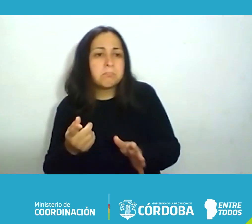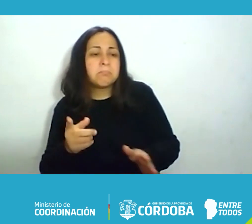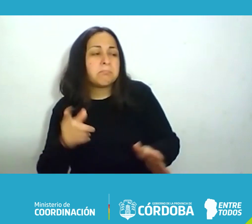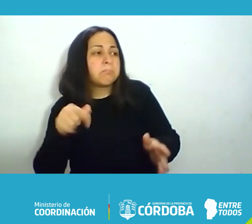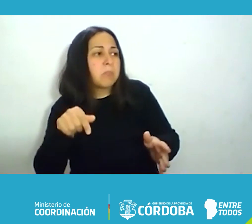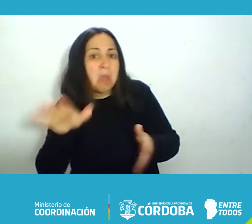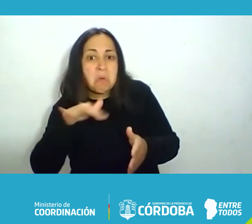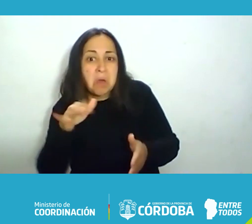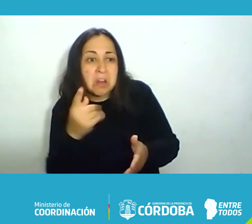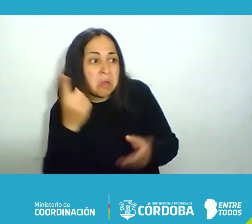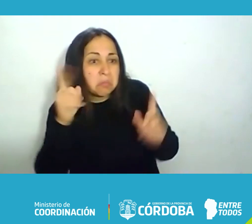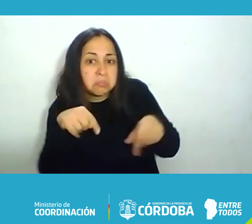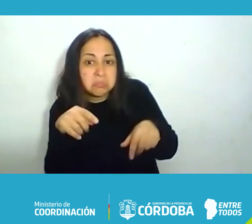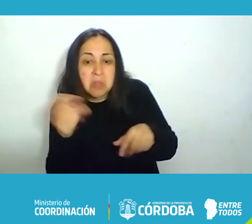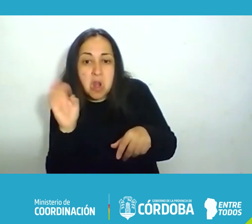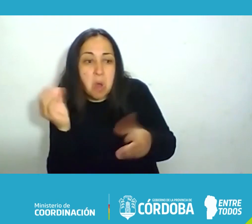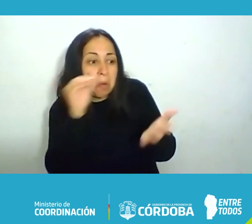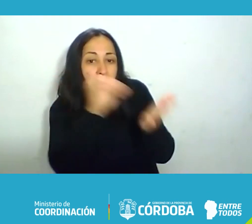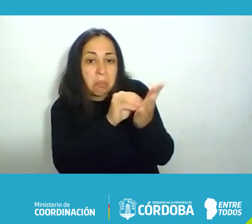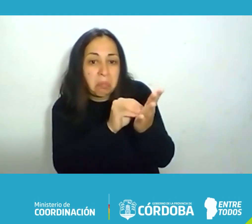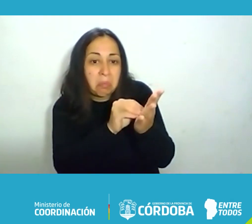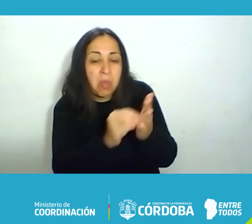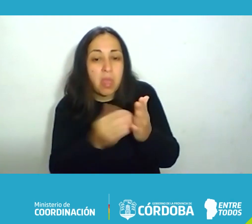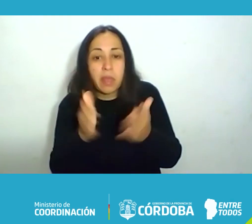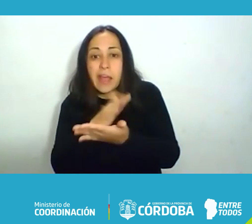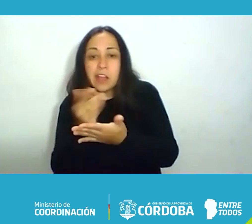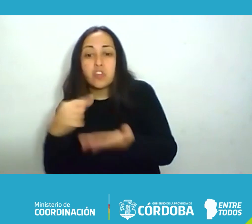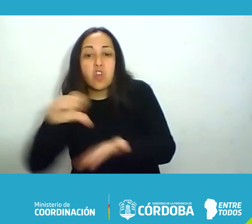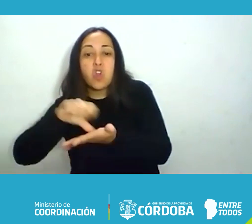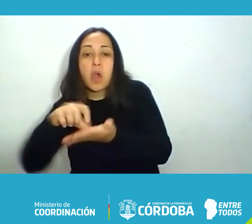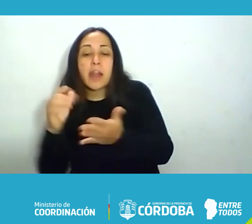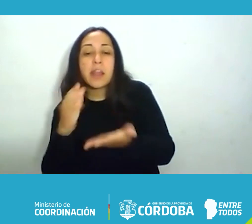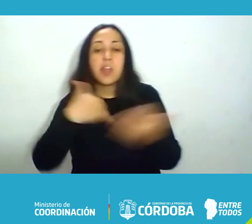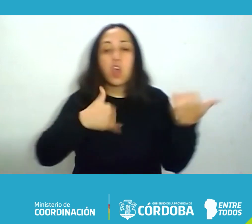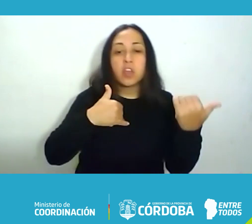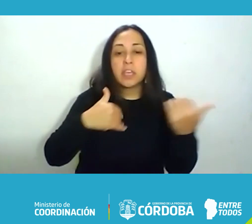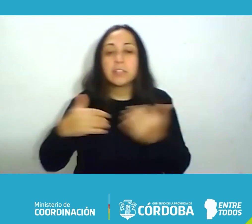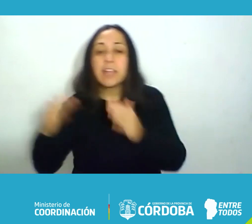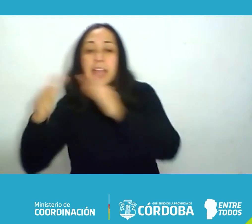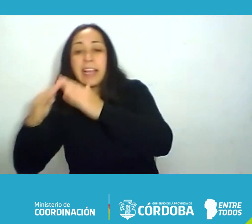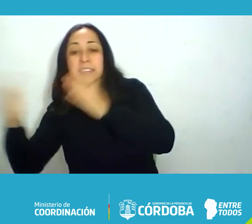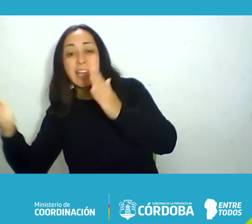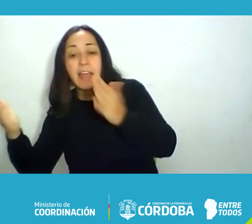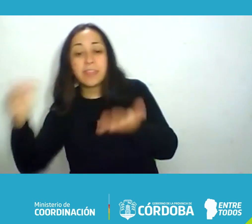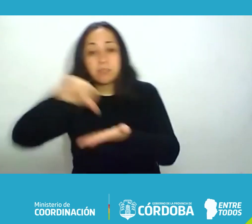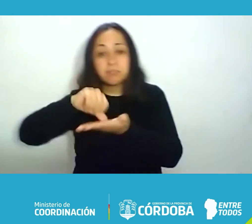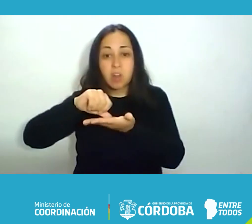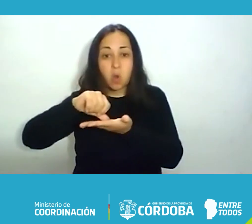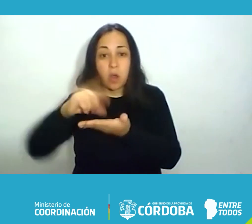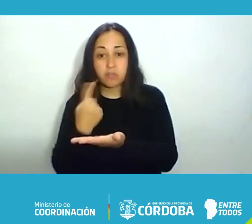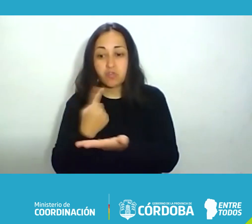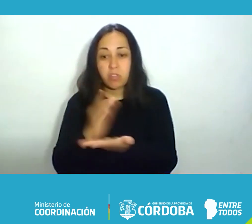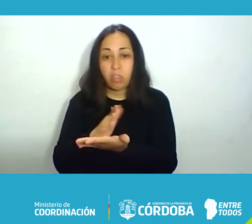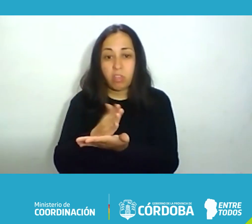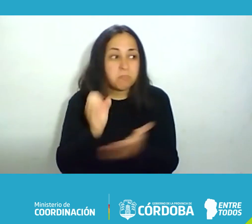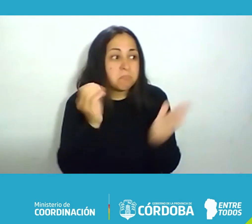el EIA el barrio, estamos entre Cosquín y Casa Grande, sufriremos consecuencias del impacto de la obra que se realiza. Quiere expresar su invalidez de esta audiencia